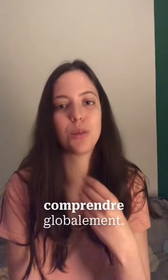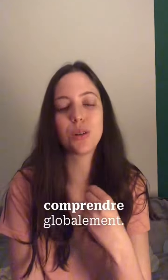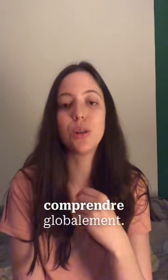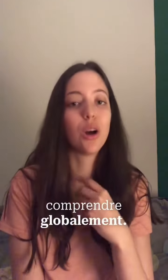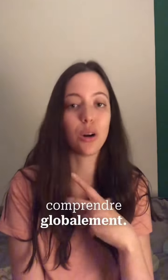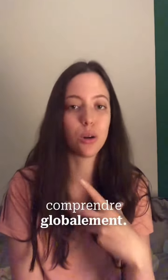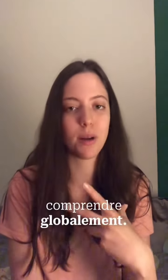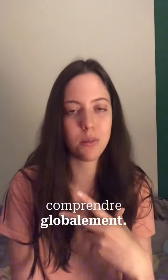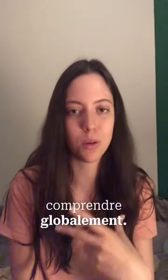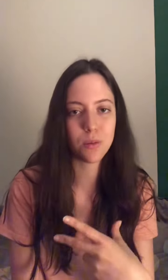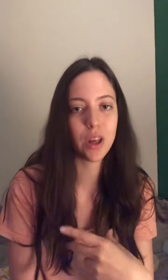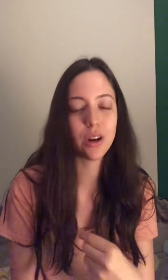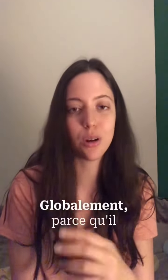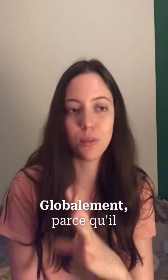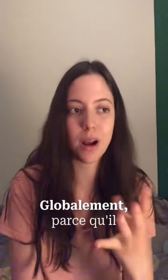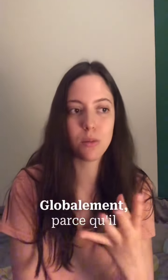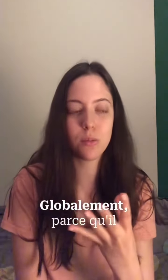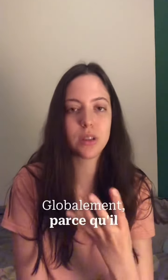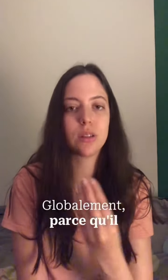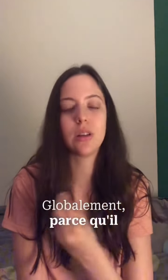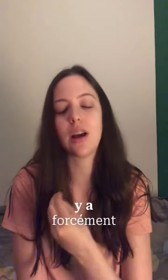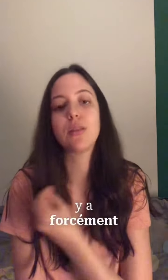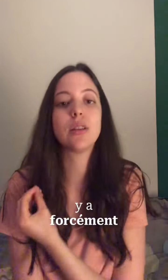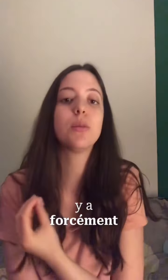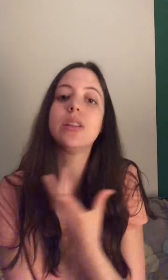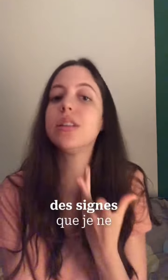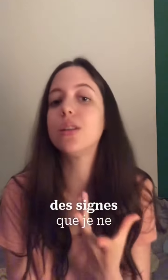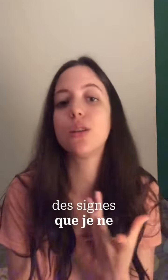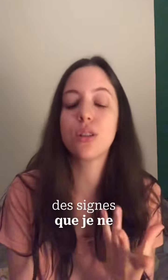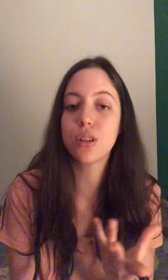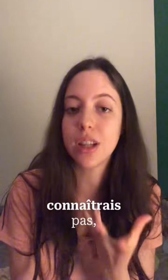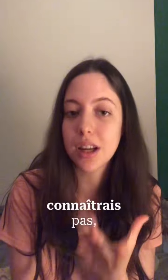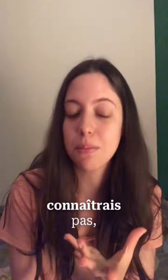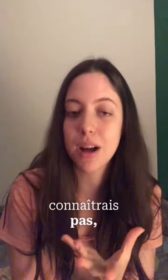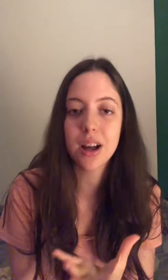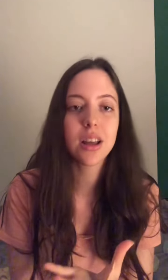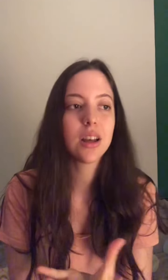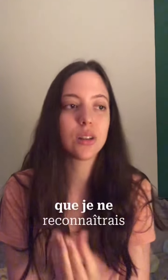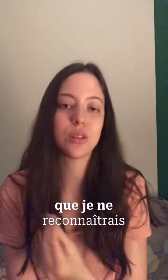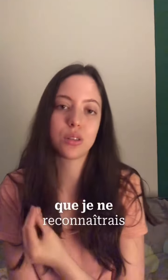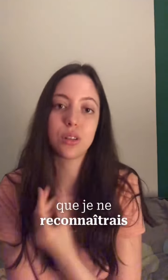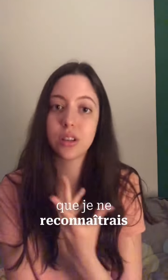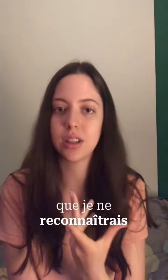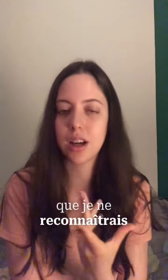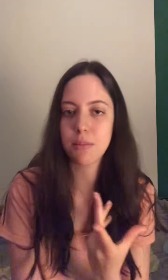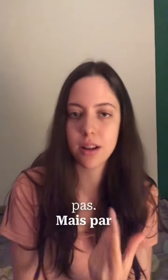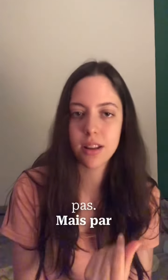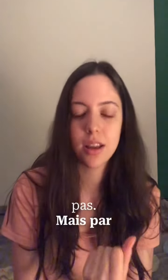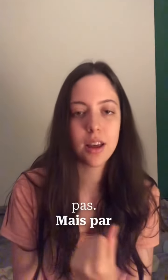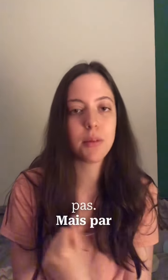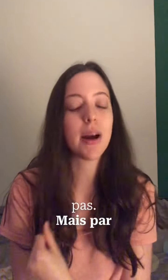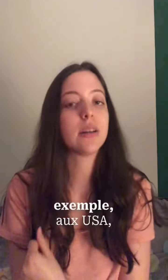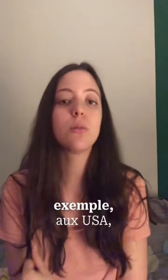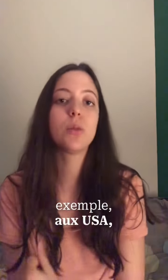comprendre globalement. Globalement, parce qu'il y a forcément des signes que je ne connaîtrais pas, que je ne reconnaîtrais pas. Mais par exemple, aux